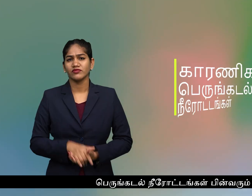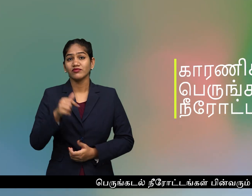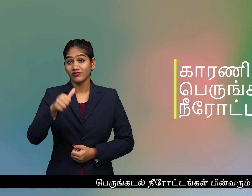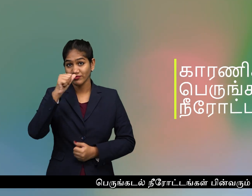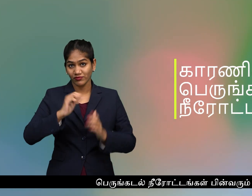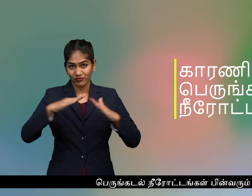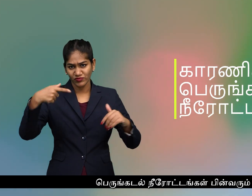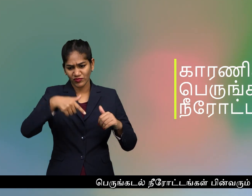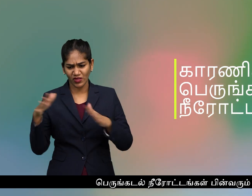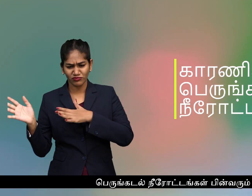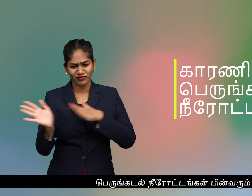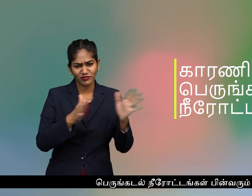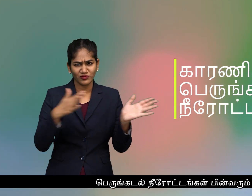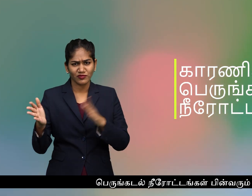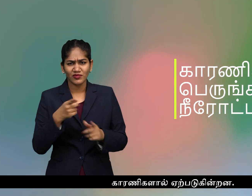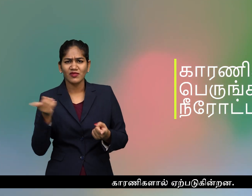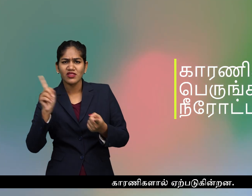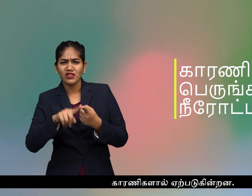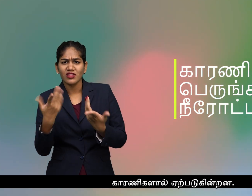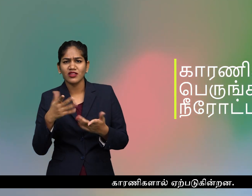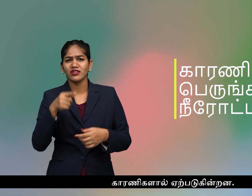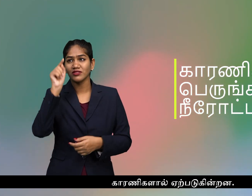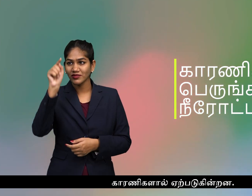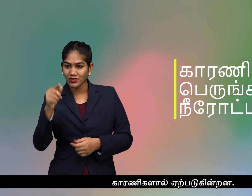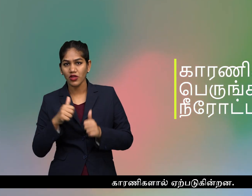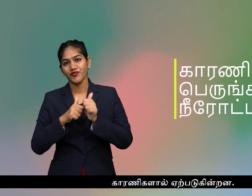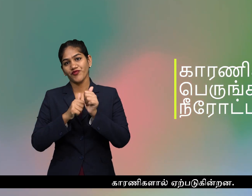பெருங்கடல் நீரோட்டங்கள் பின்வரும் காரணிகளால் ஏற்படுகின்றன.